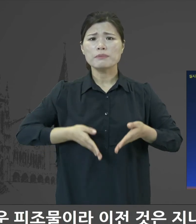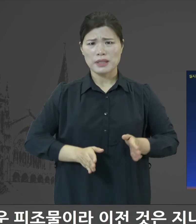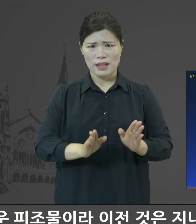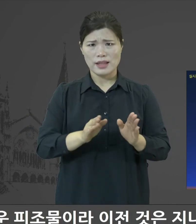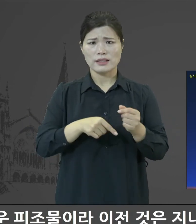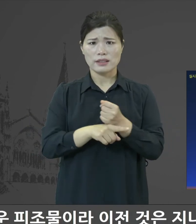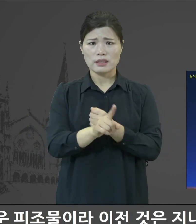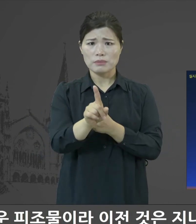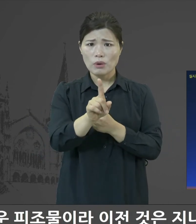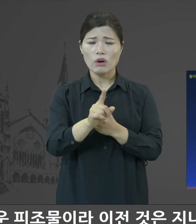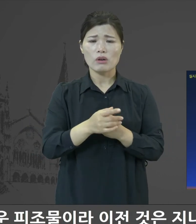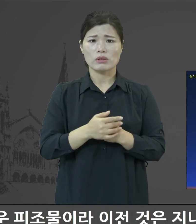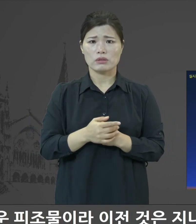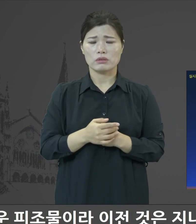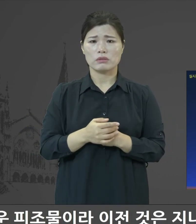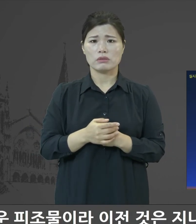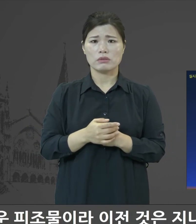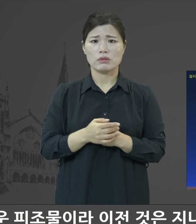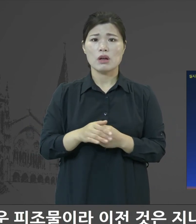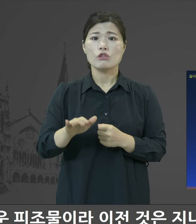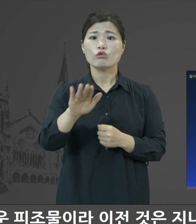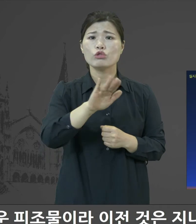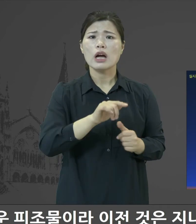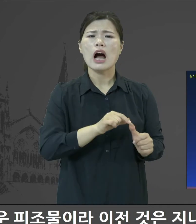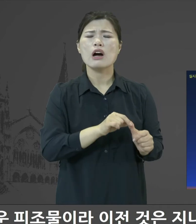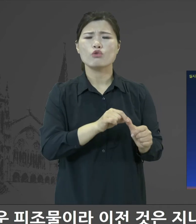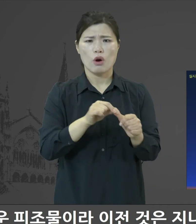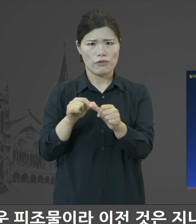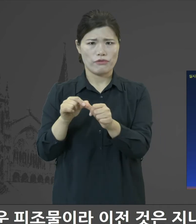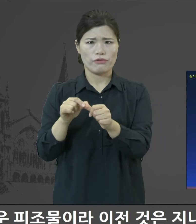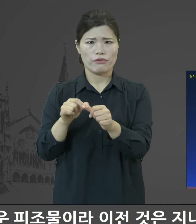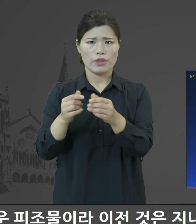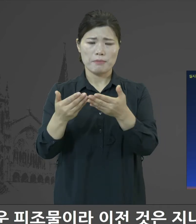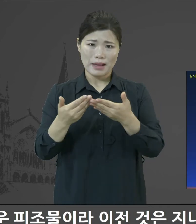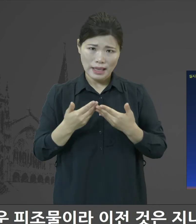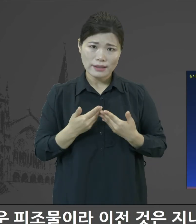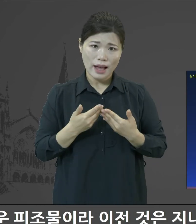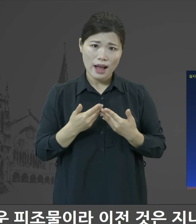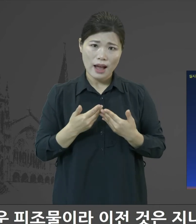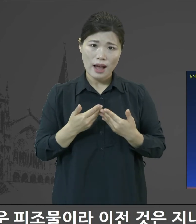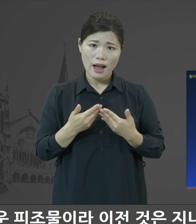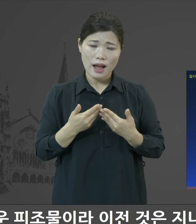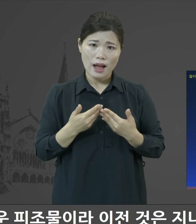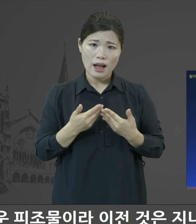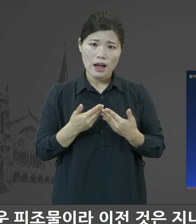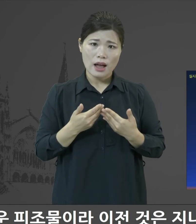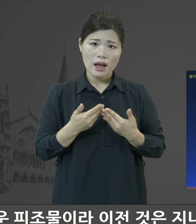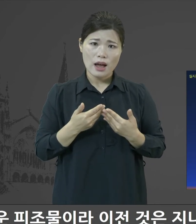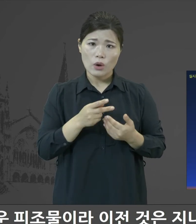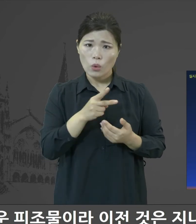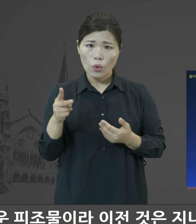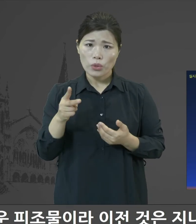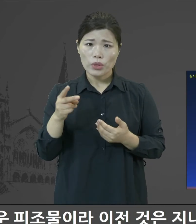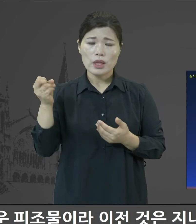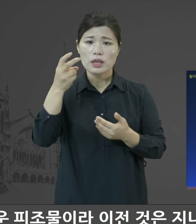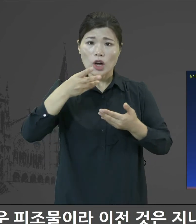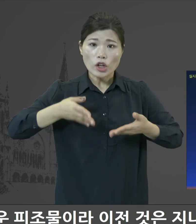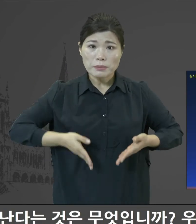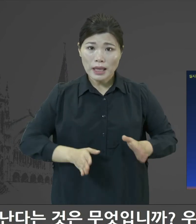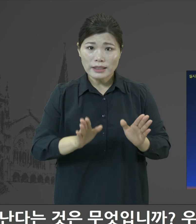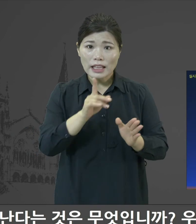것은, 우리가 구원받았다는 것은, 거듭난다는 것은 새 사람이 되었다는